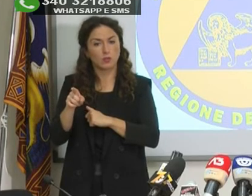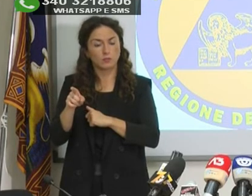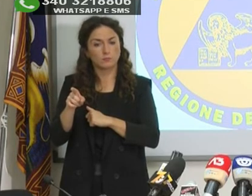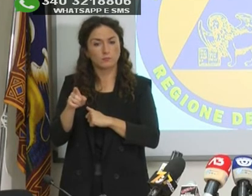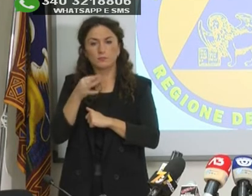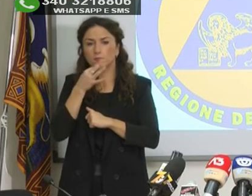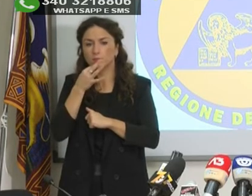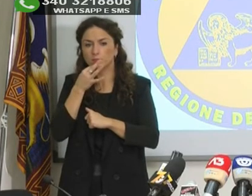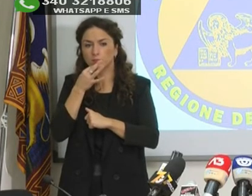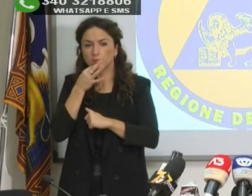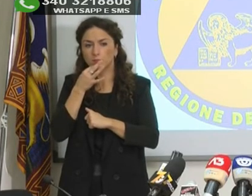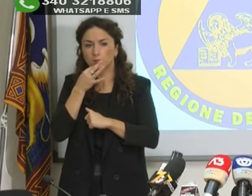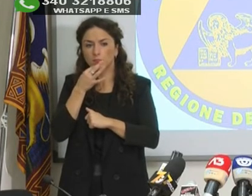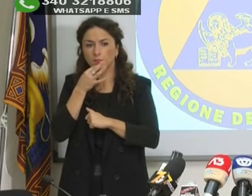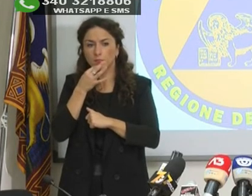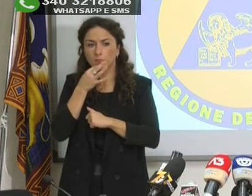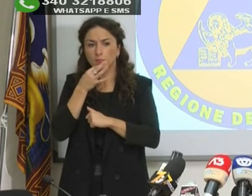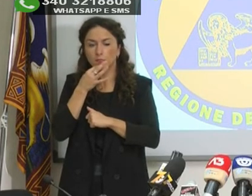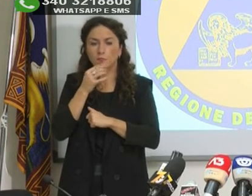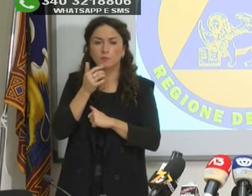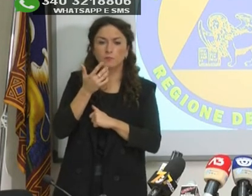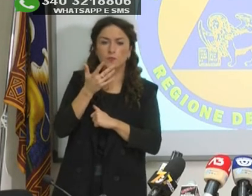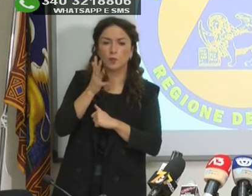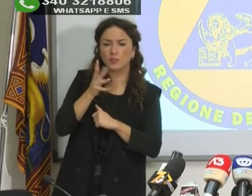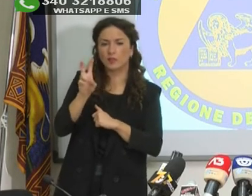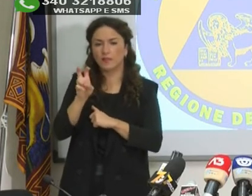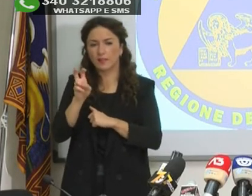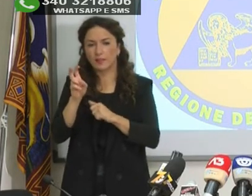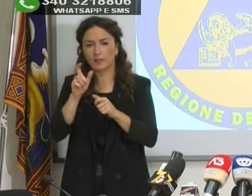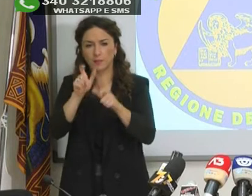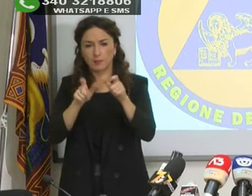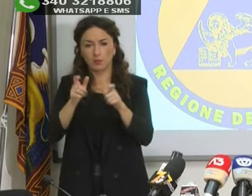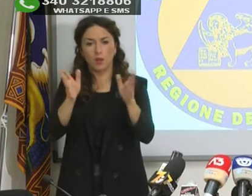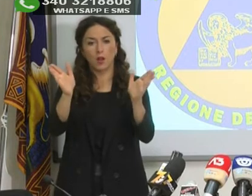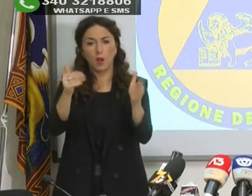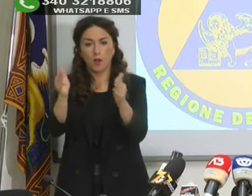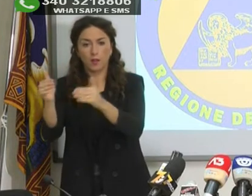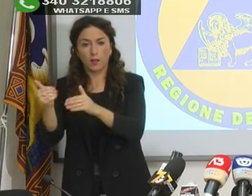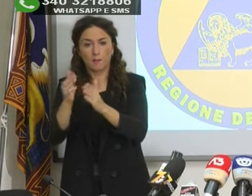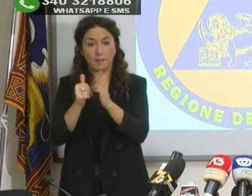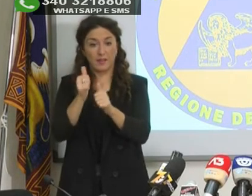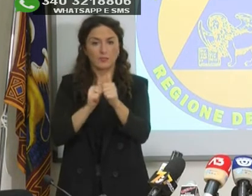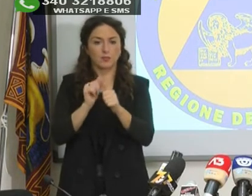Che arriveranno dai 15 alle 20 persone in ogni dipartimento di prevenzione.